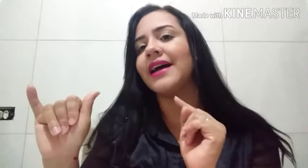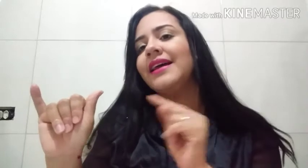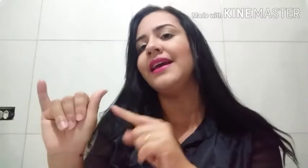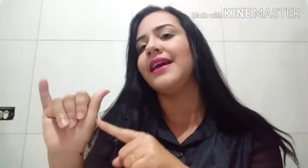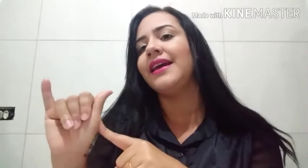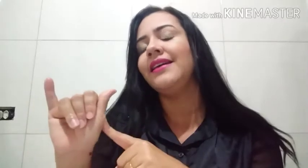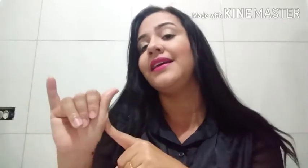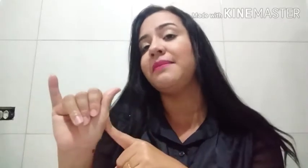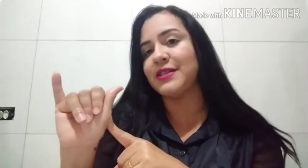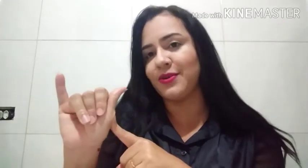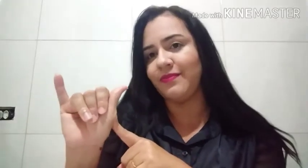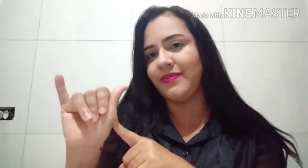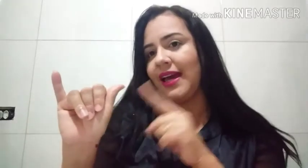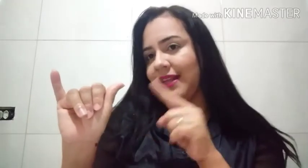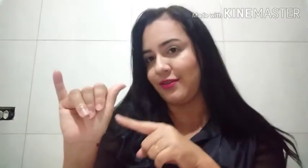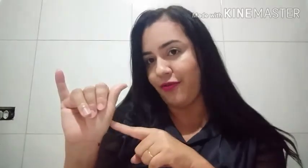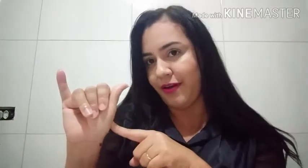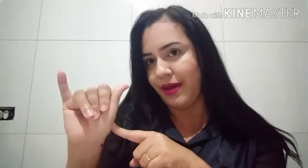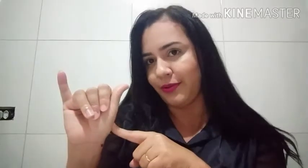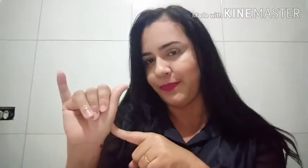configurada em Y, que é a letra do alfabeto.